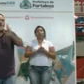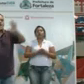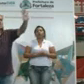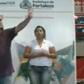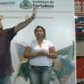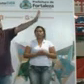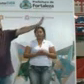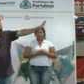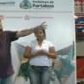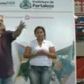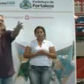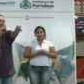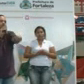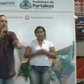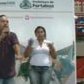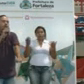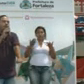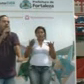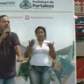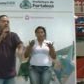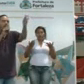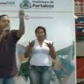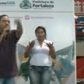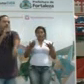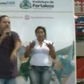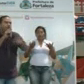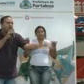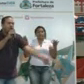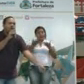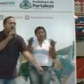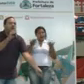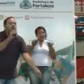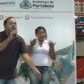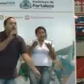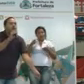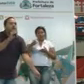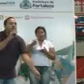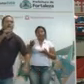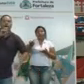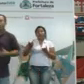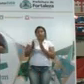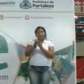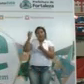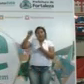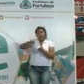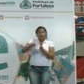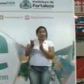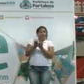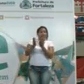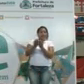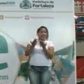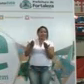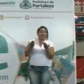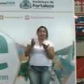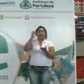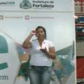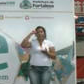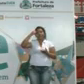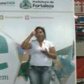Francisco. Não quero nada não, agora se lascou, porque agora é preto e sem dinheiro. A partir de